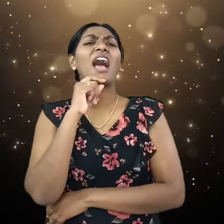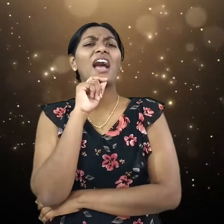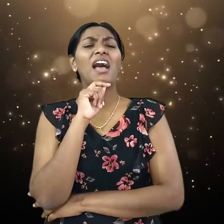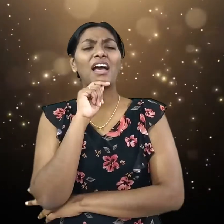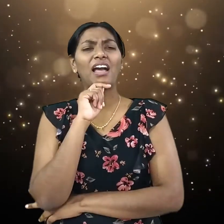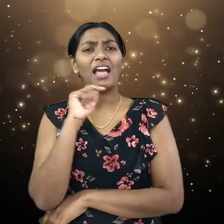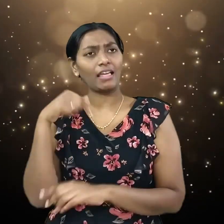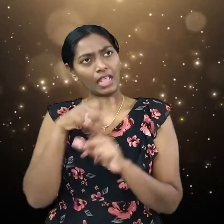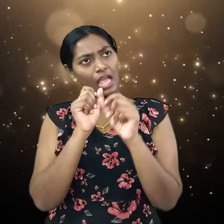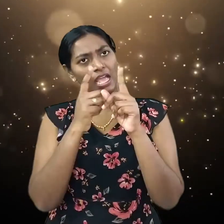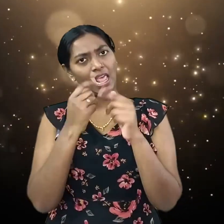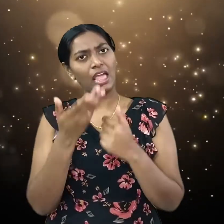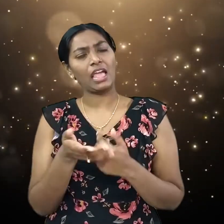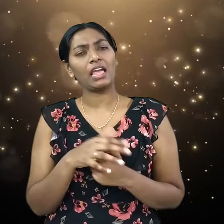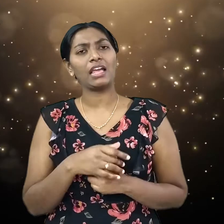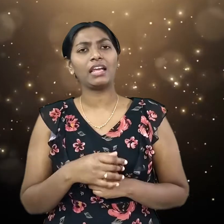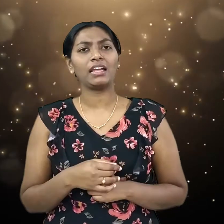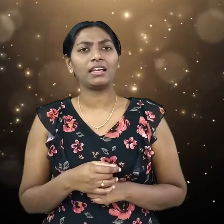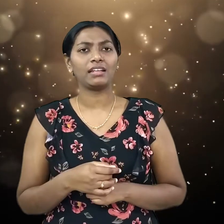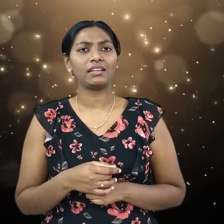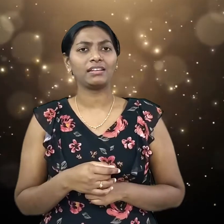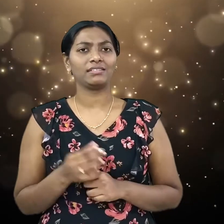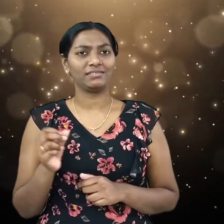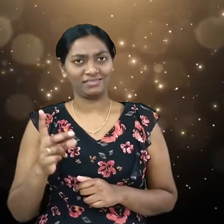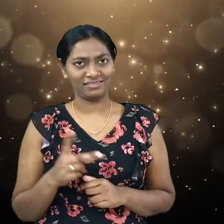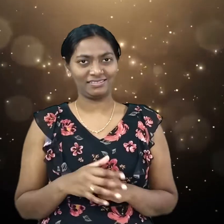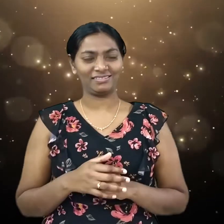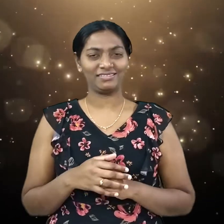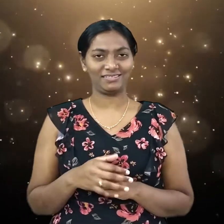कहां थे? पहले 10 के थे, अब 11 के